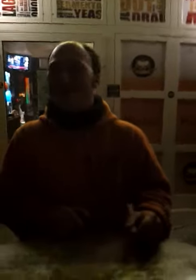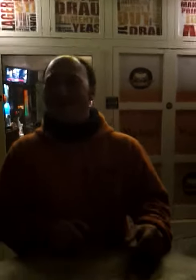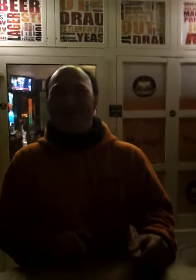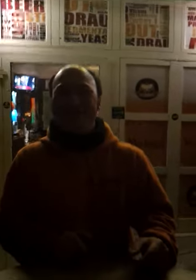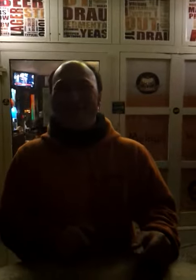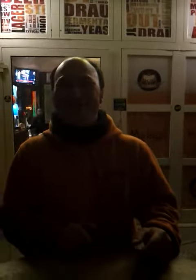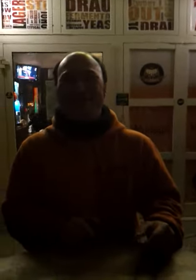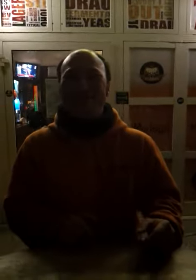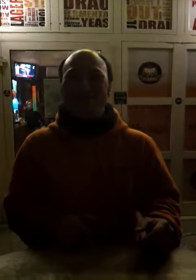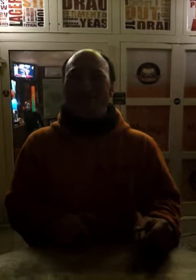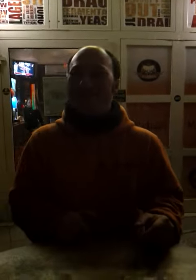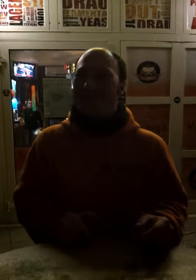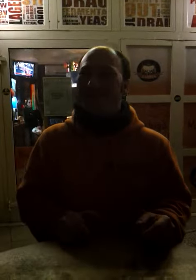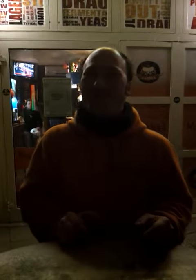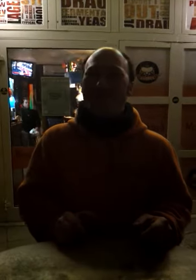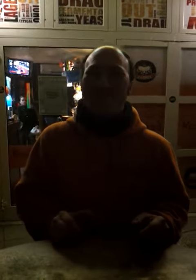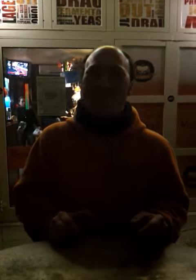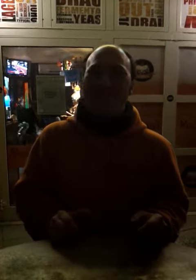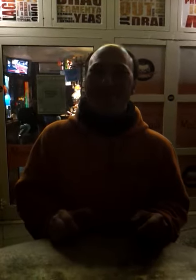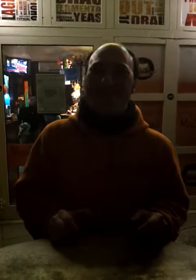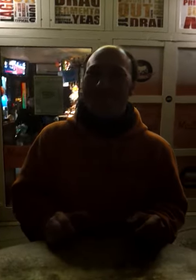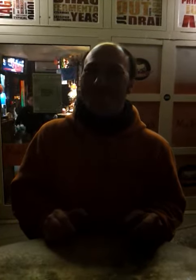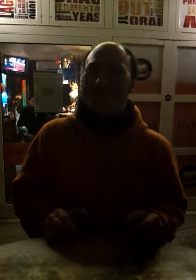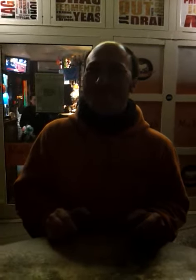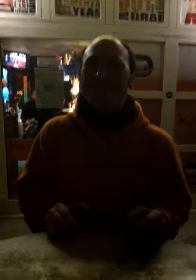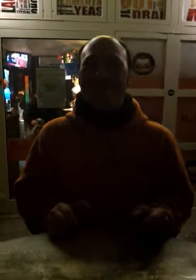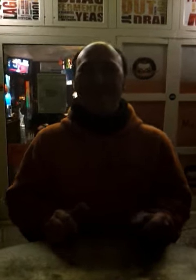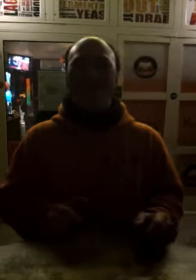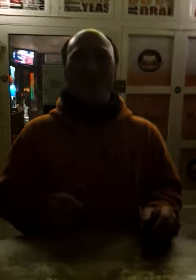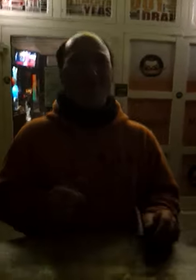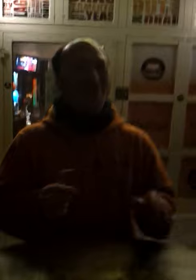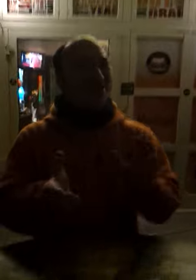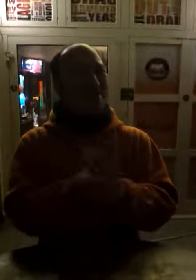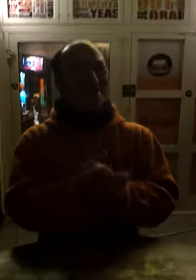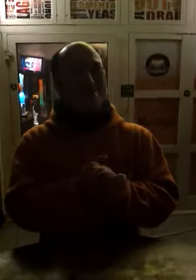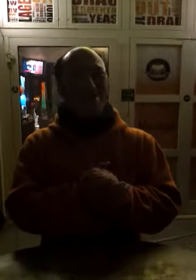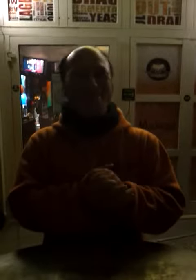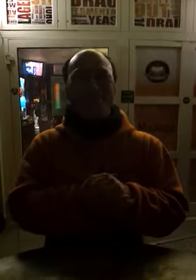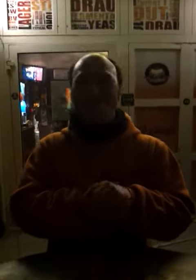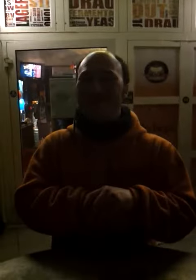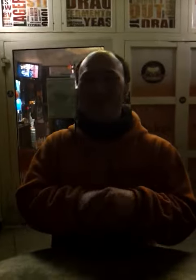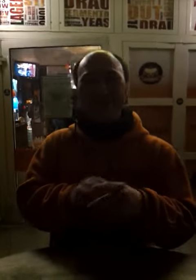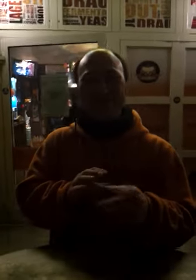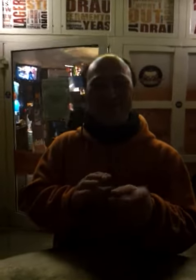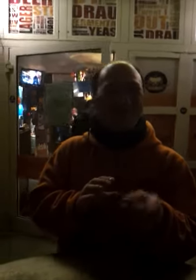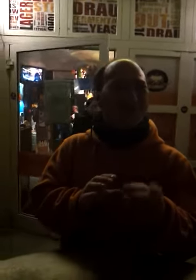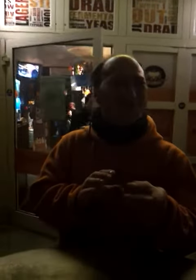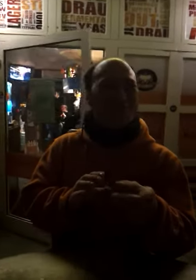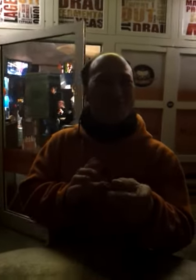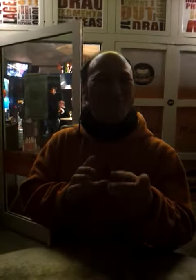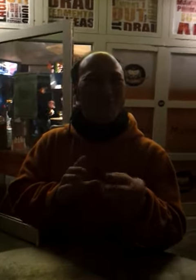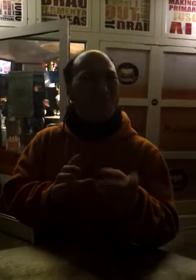Allora, c'è un ragazzino che rimane bocciato in fine anno. Allora il padre dice: ah, sei rimasto